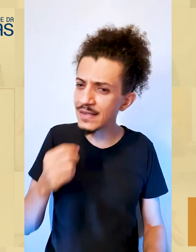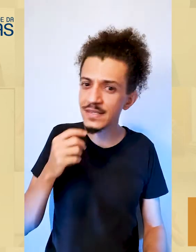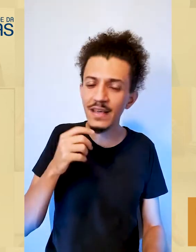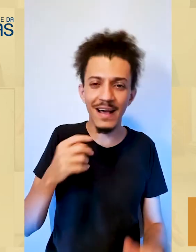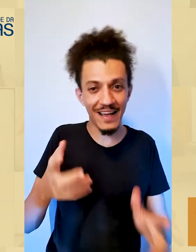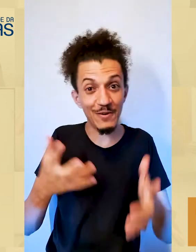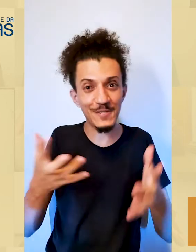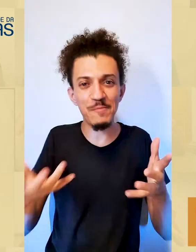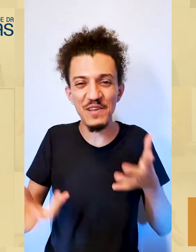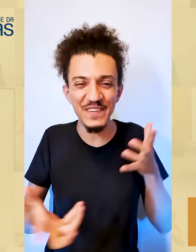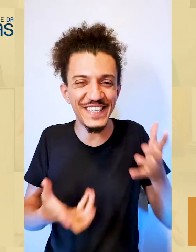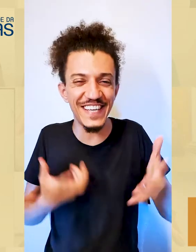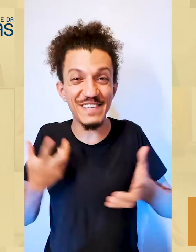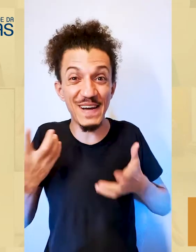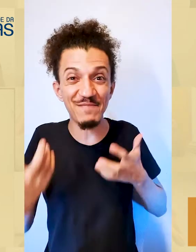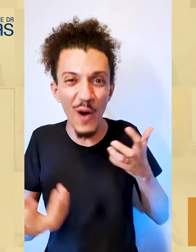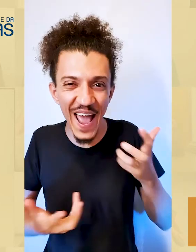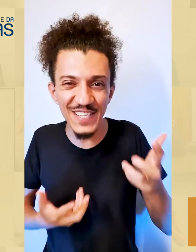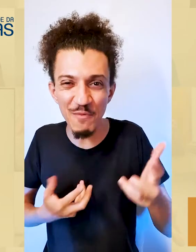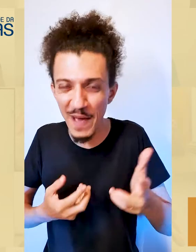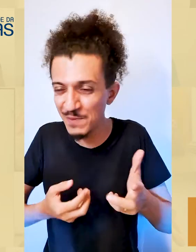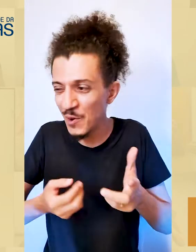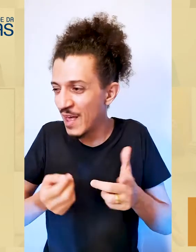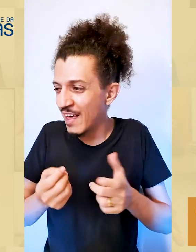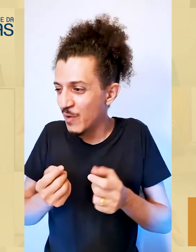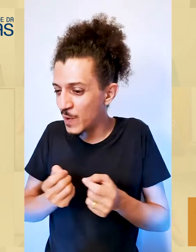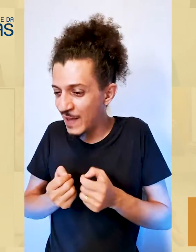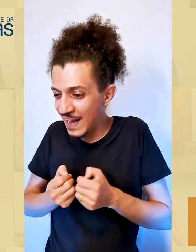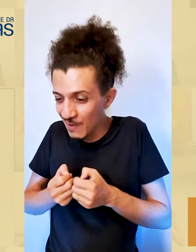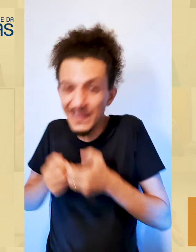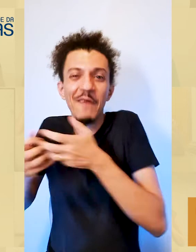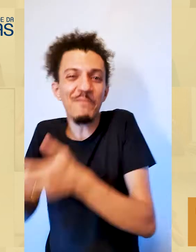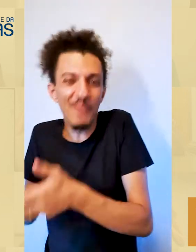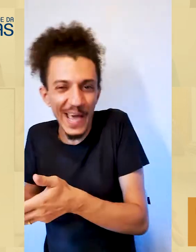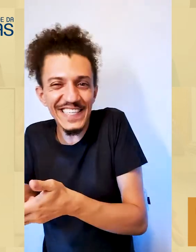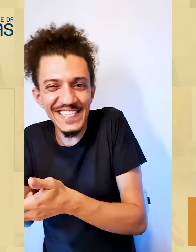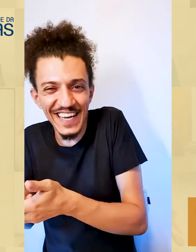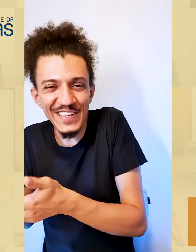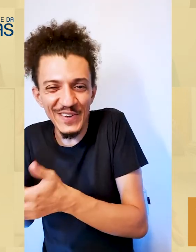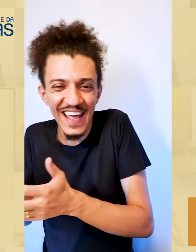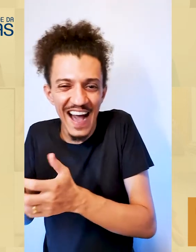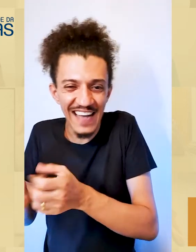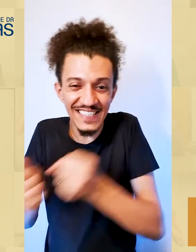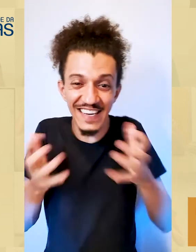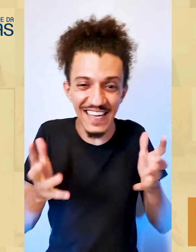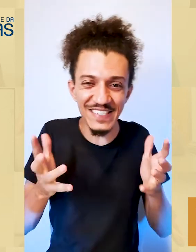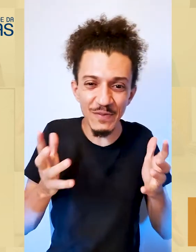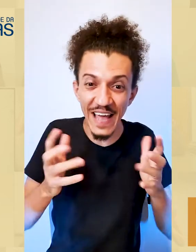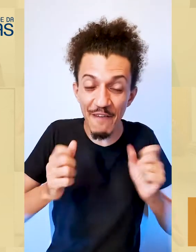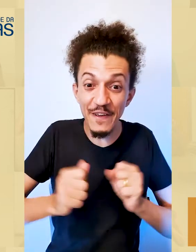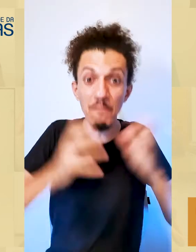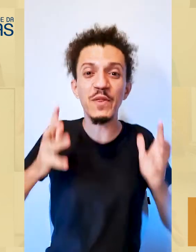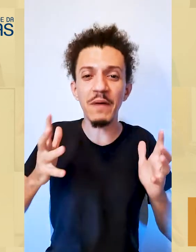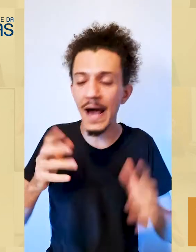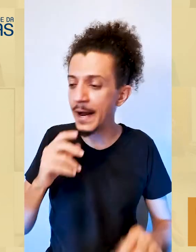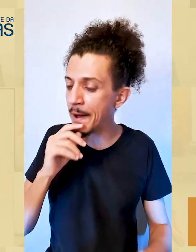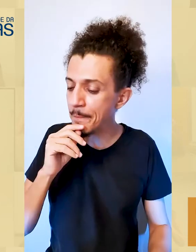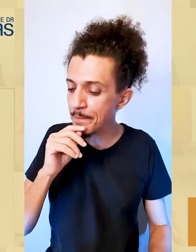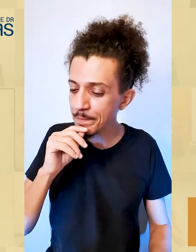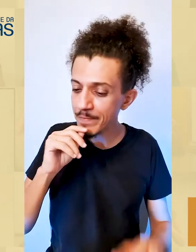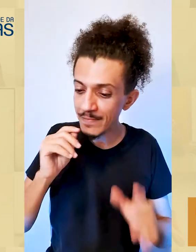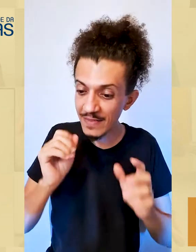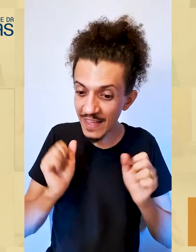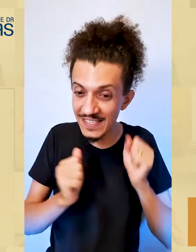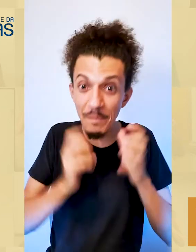olhei para ela assim, a Raquel sempre teve esse jeito assim, mais poético, mesmo quando ela não está poetizando, a sinalização dela fica muito clara,